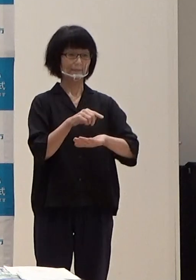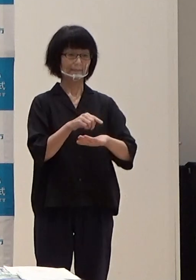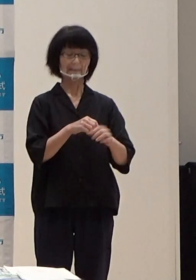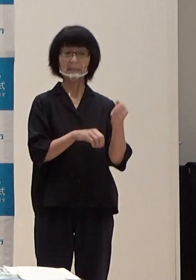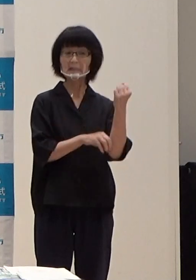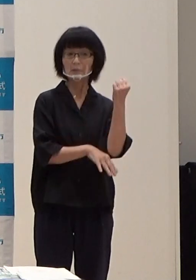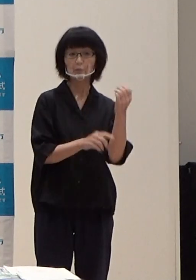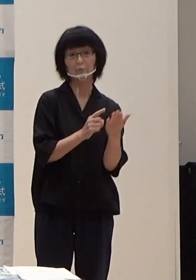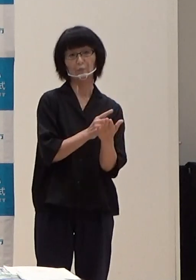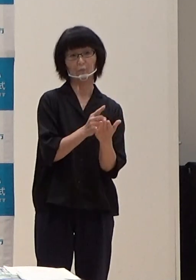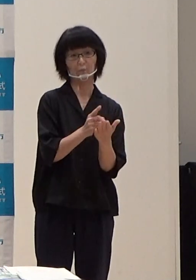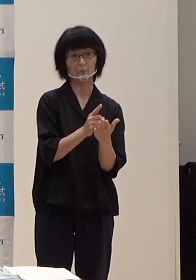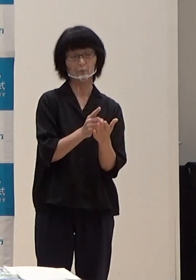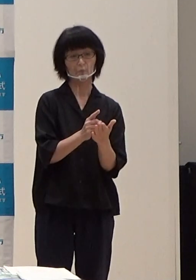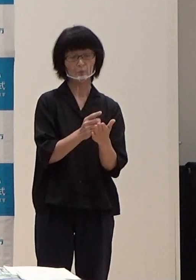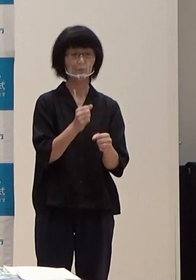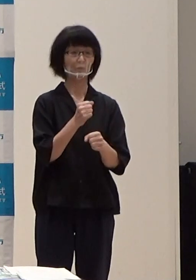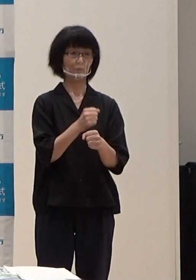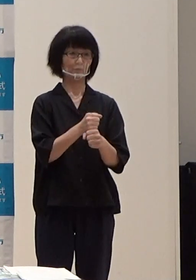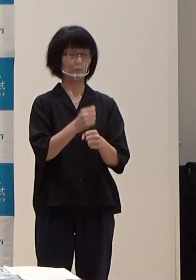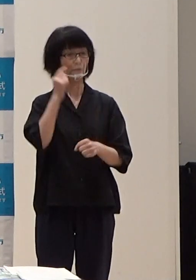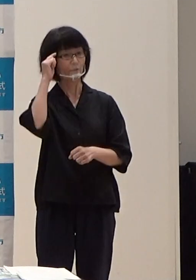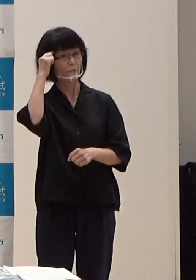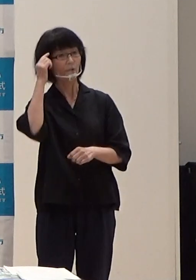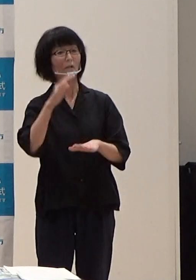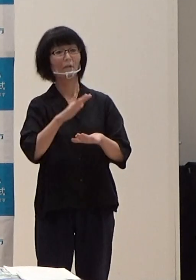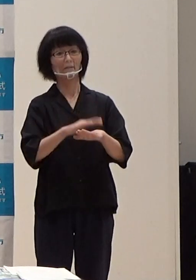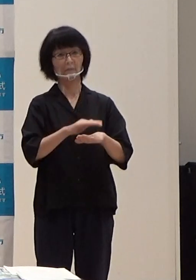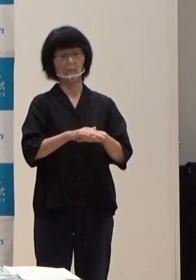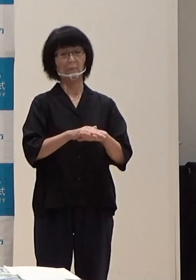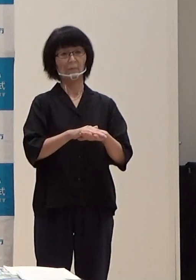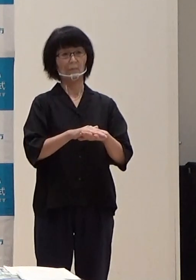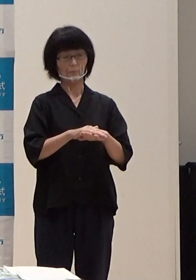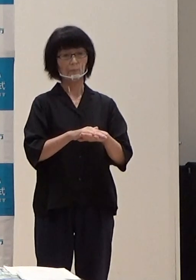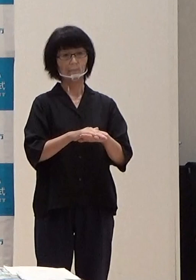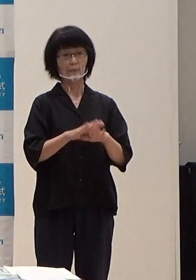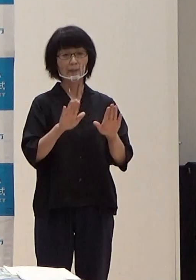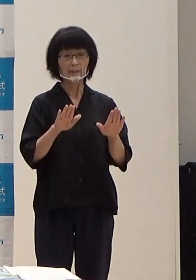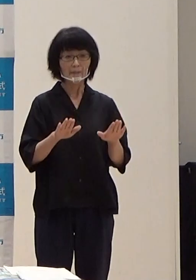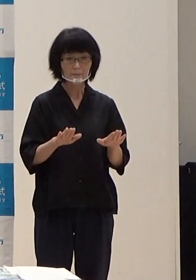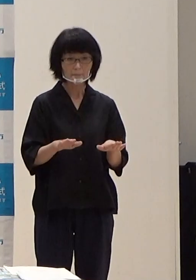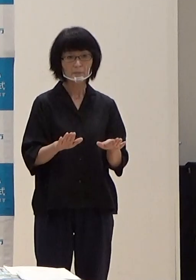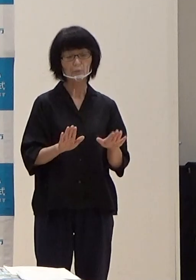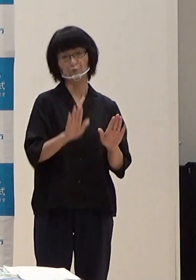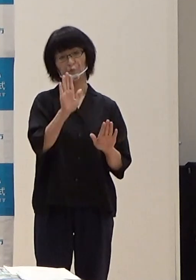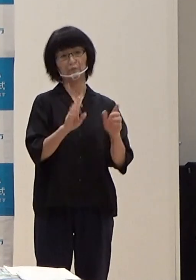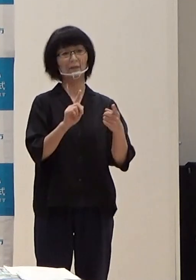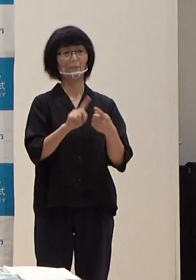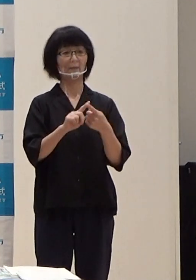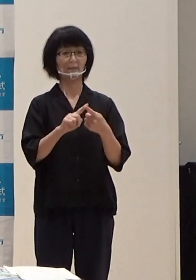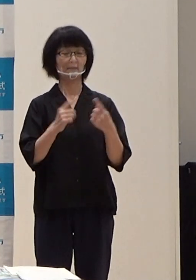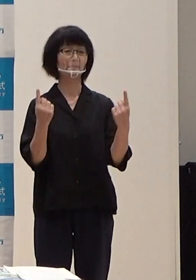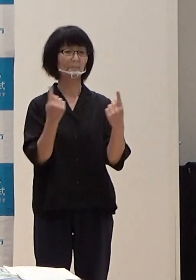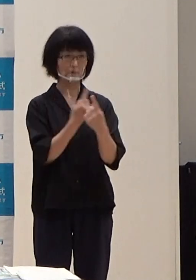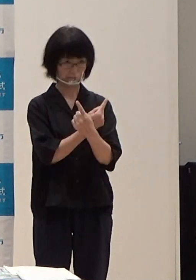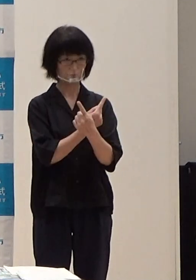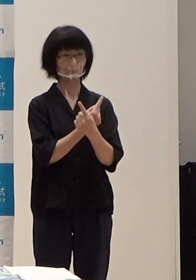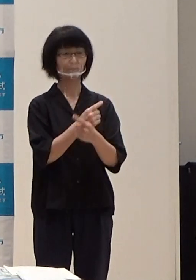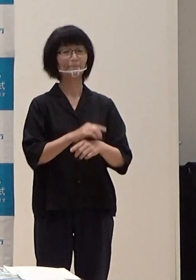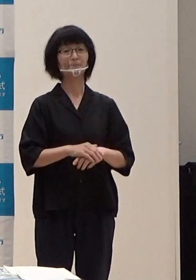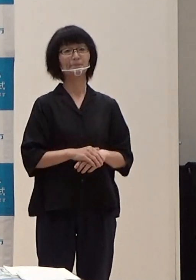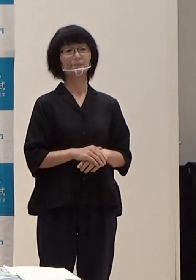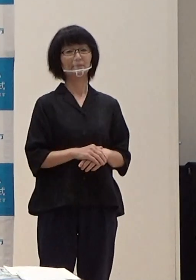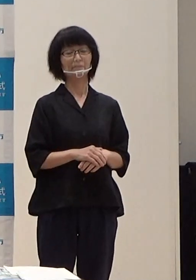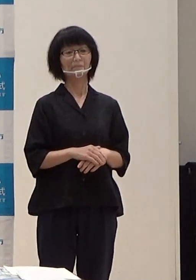ランの作る観点をですね、少し、時代に合わせて変えようというものでございます。